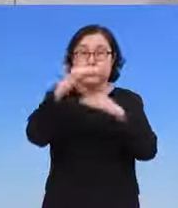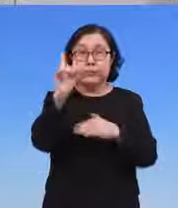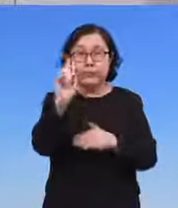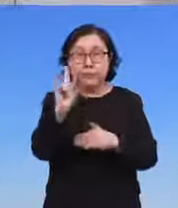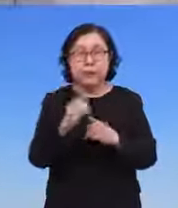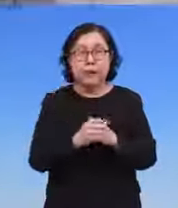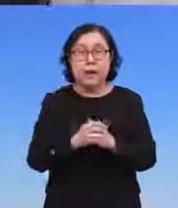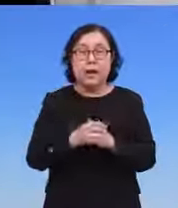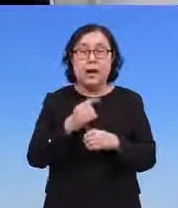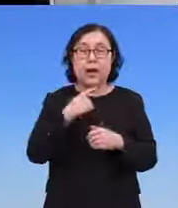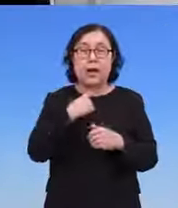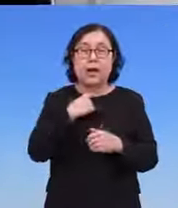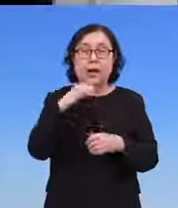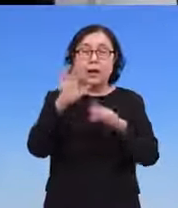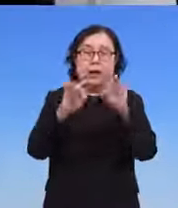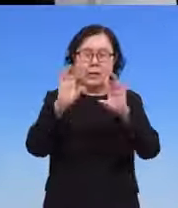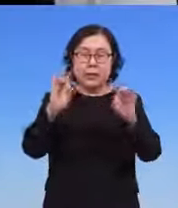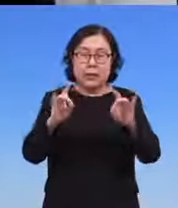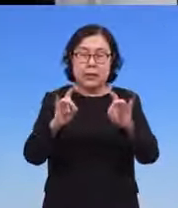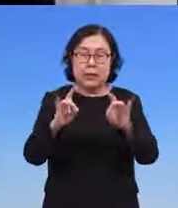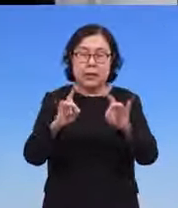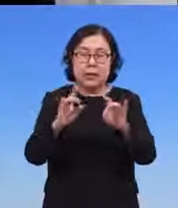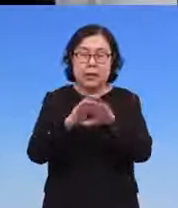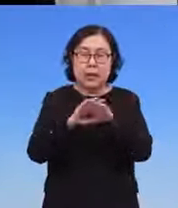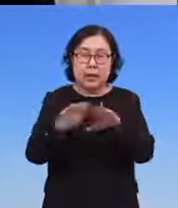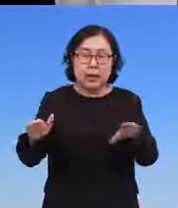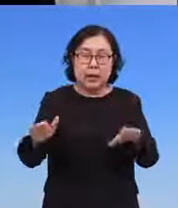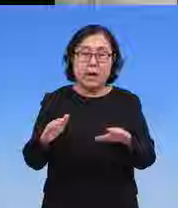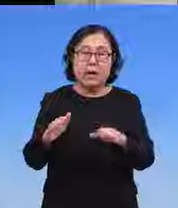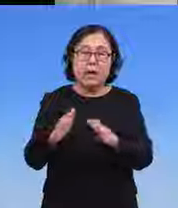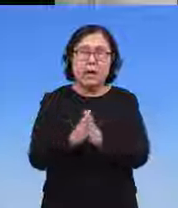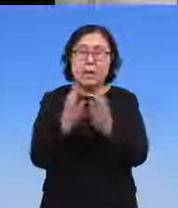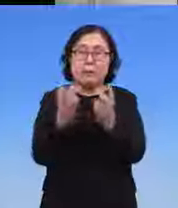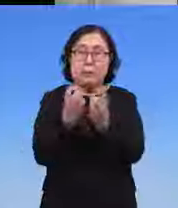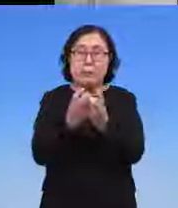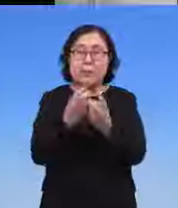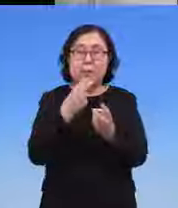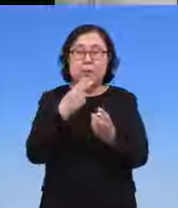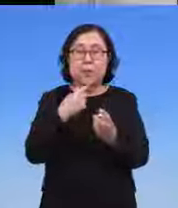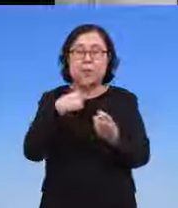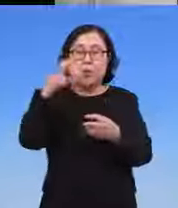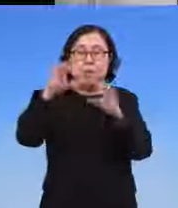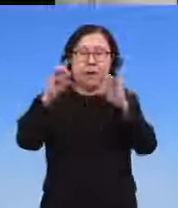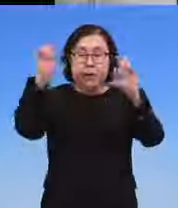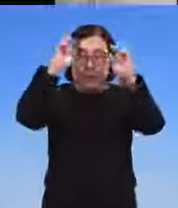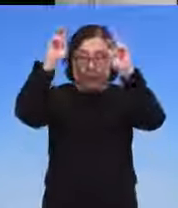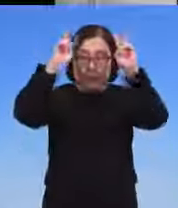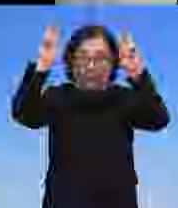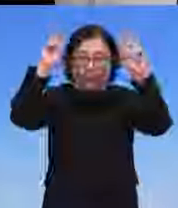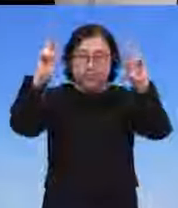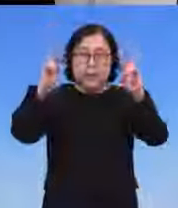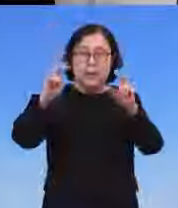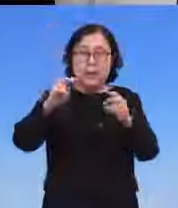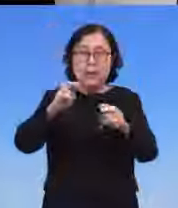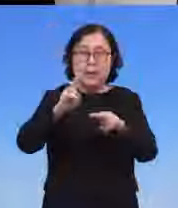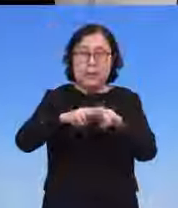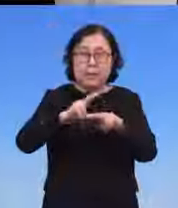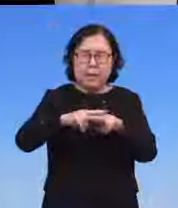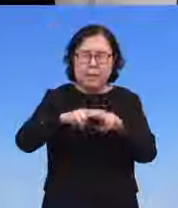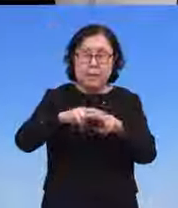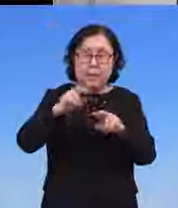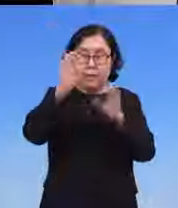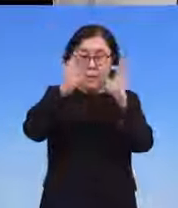이런 내용입니다. 갈증을 해소할 길이 없어 목마른 사슴이 샘을 찾아 헤매이듯이 방황하는